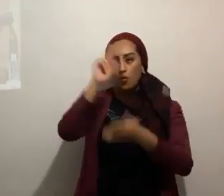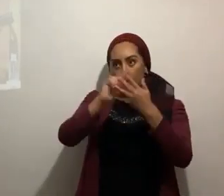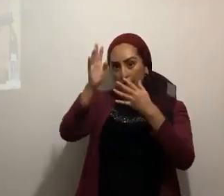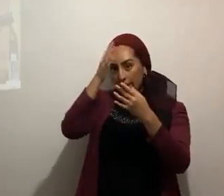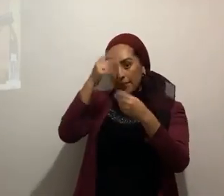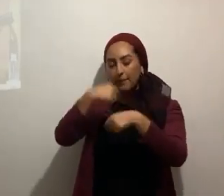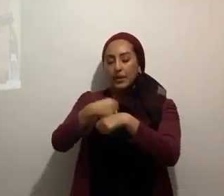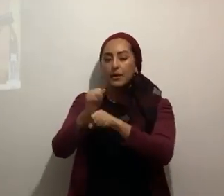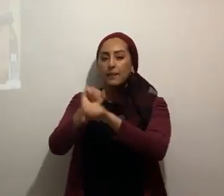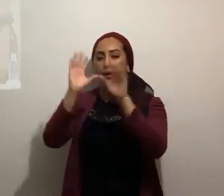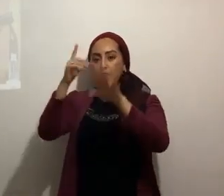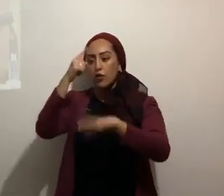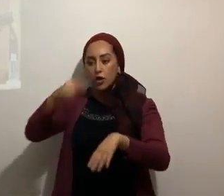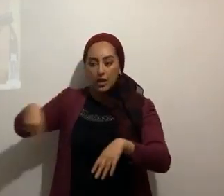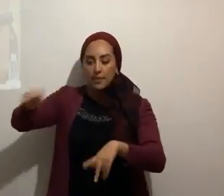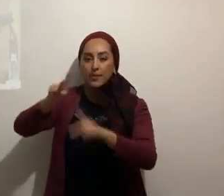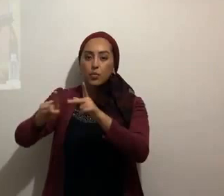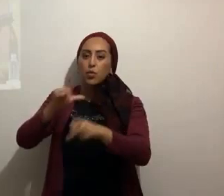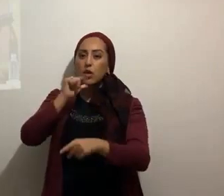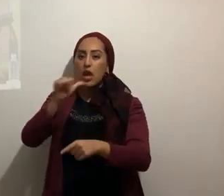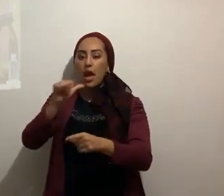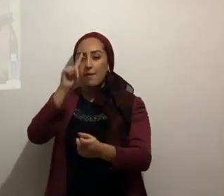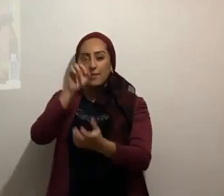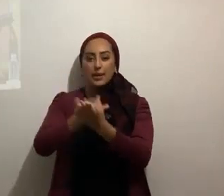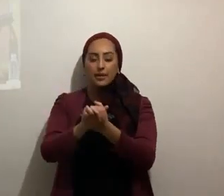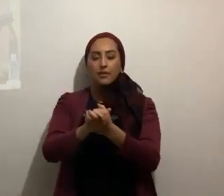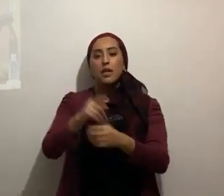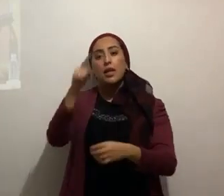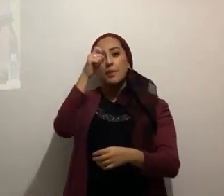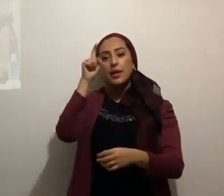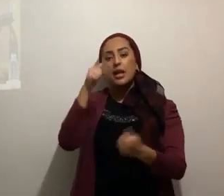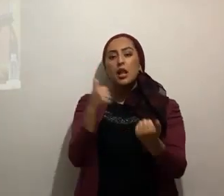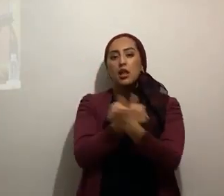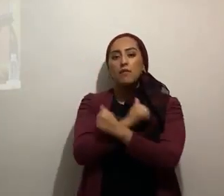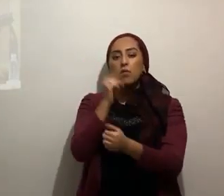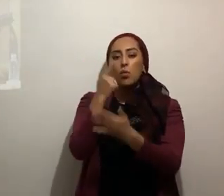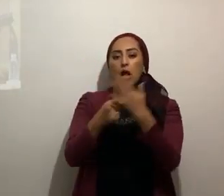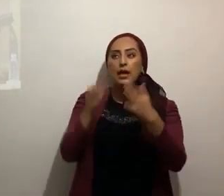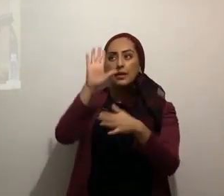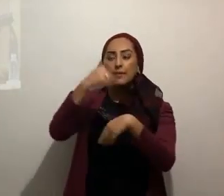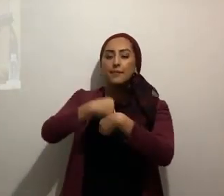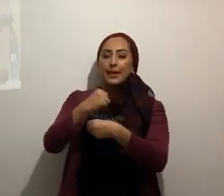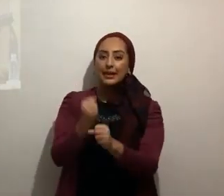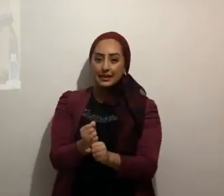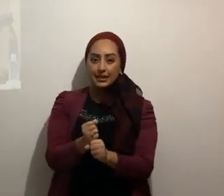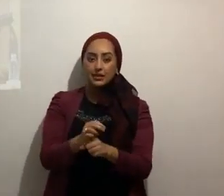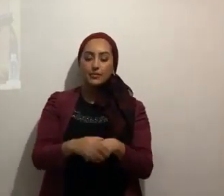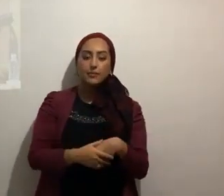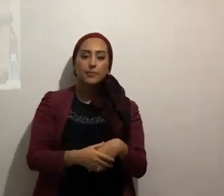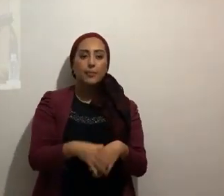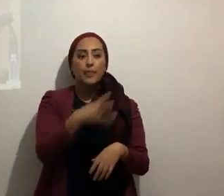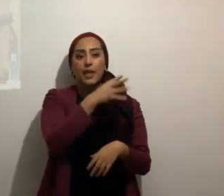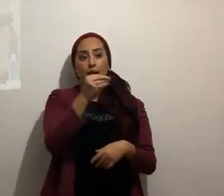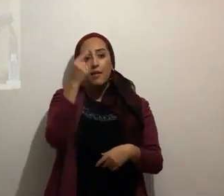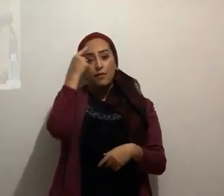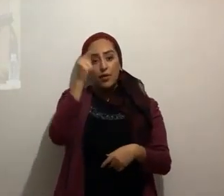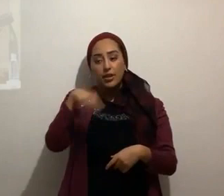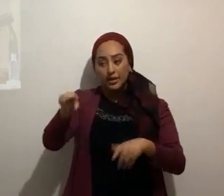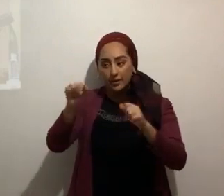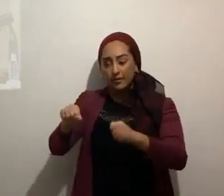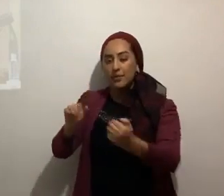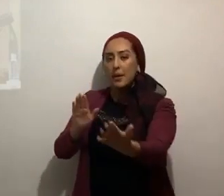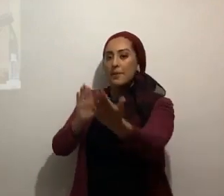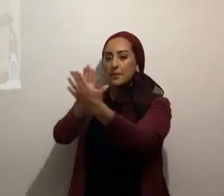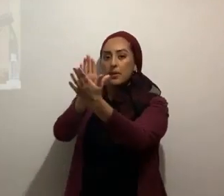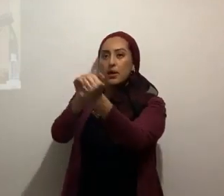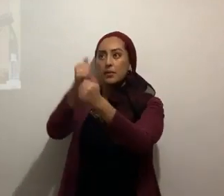a los inconversos inclusive, porque Él ama a su creación. Y para que se acerquen a